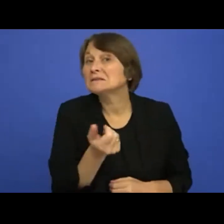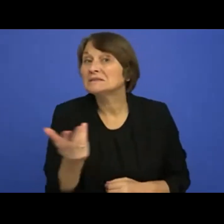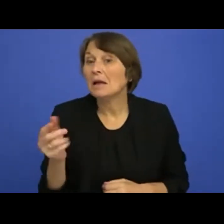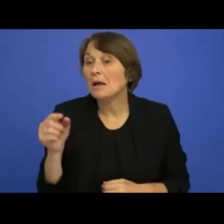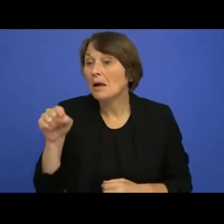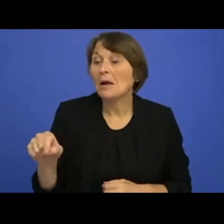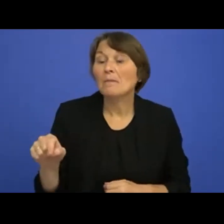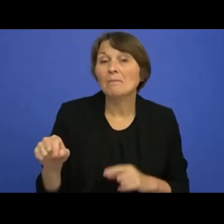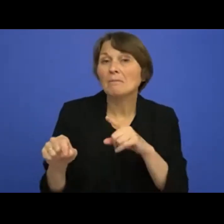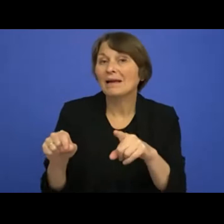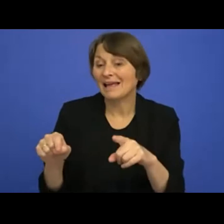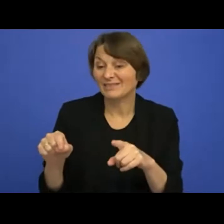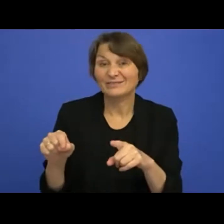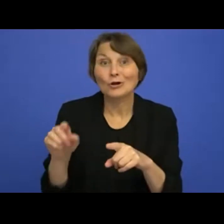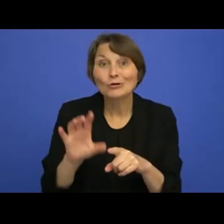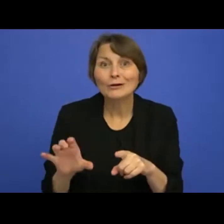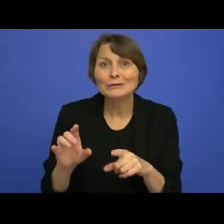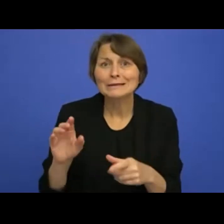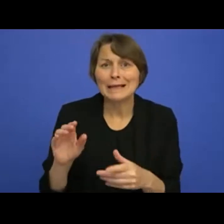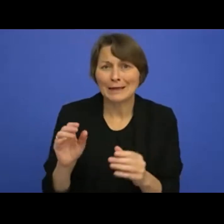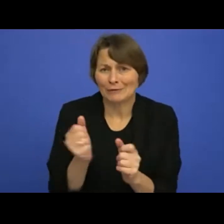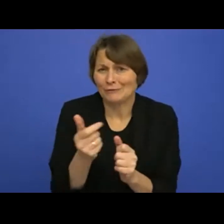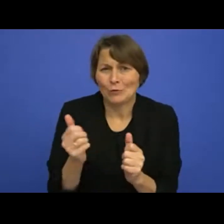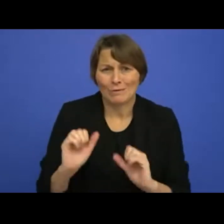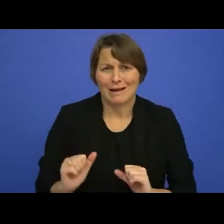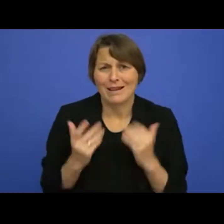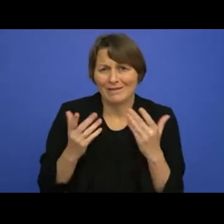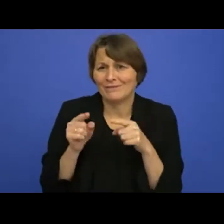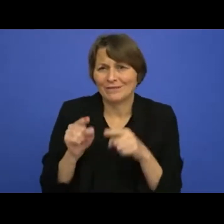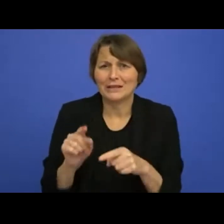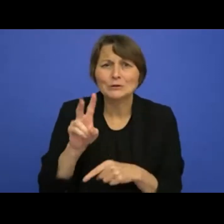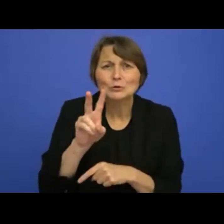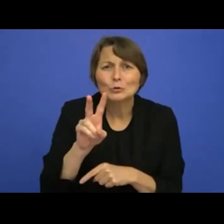et des pays qui ont moins de 20 000 habitants. Donc,